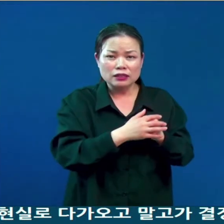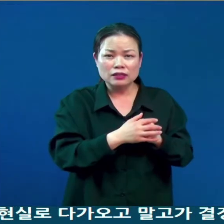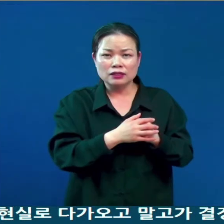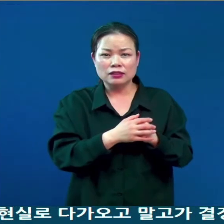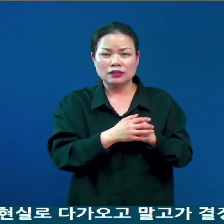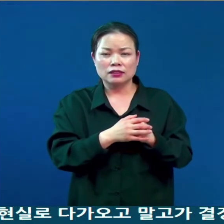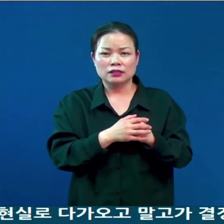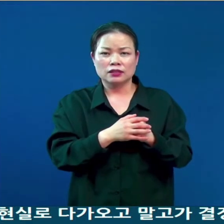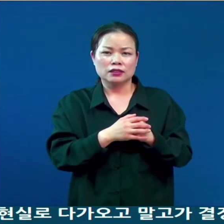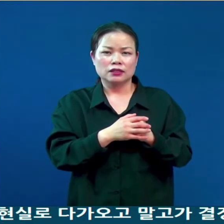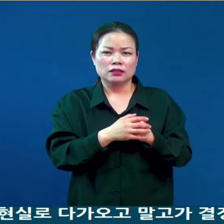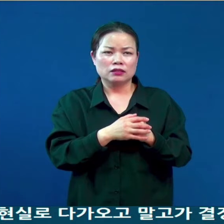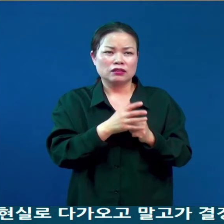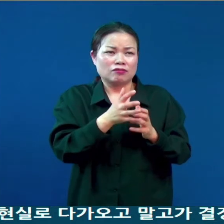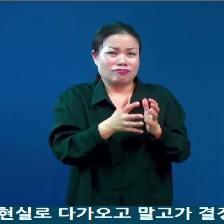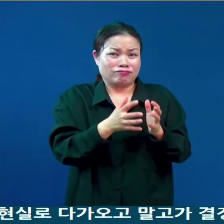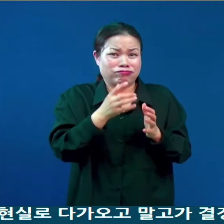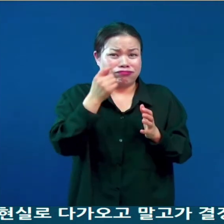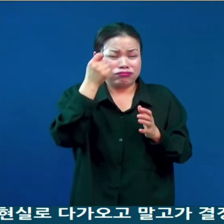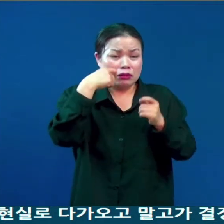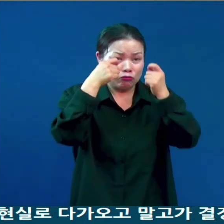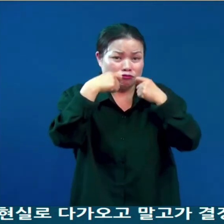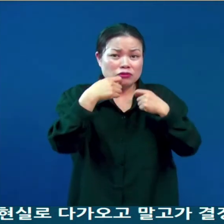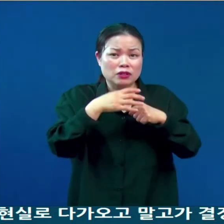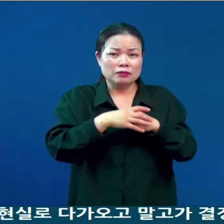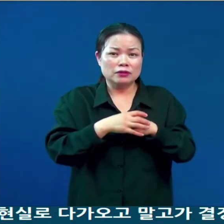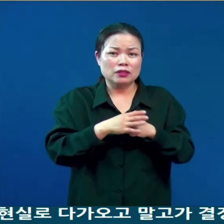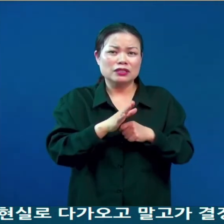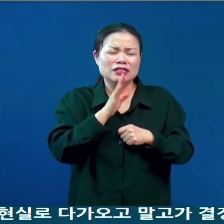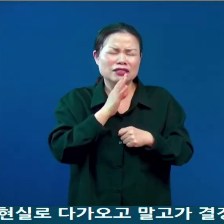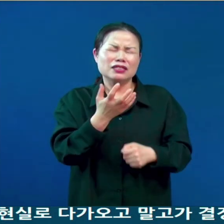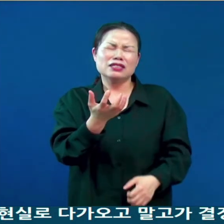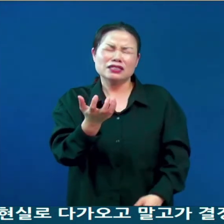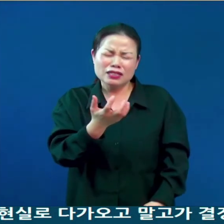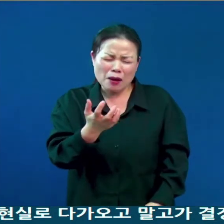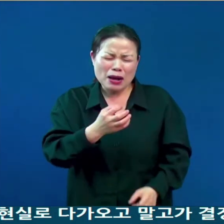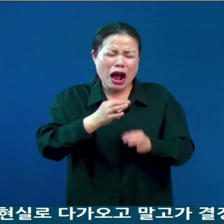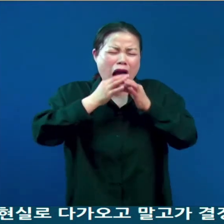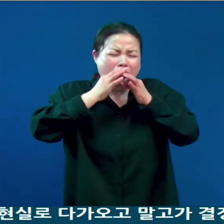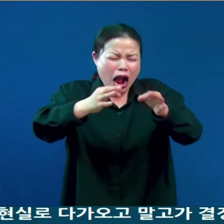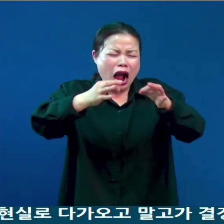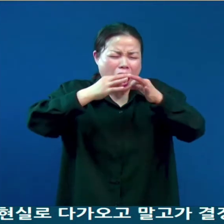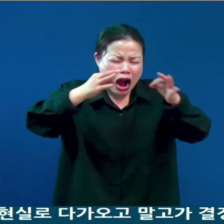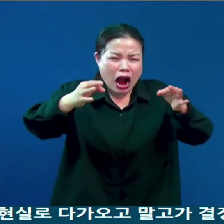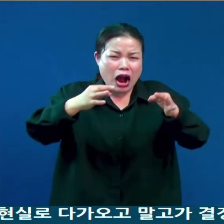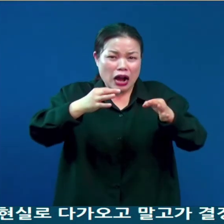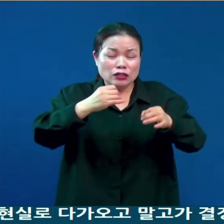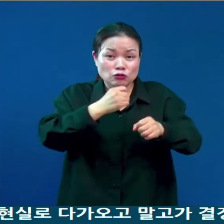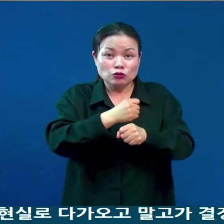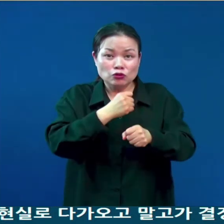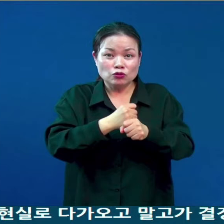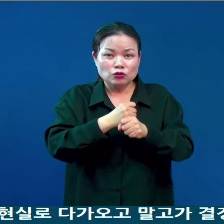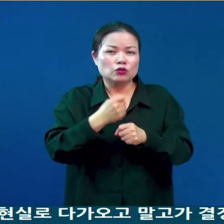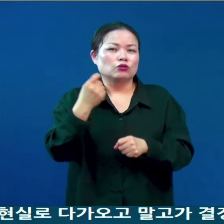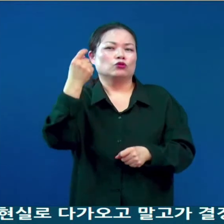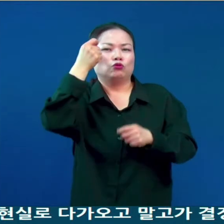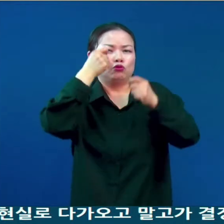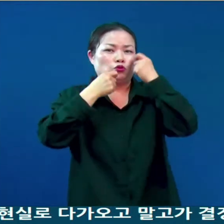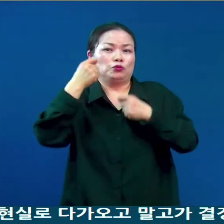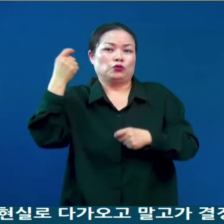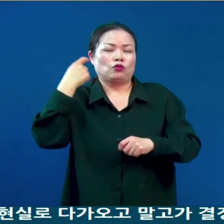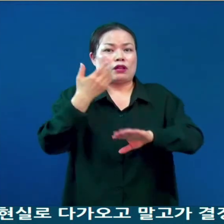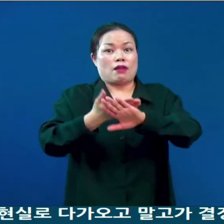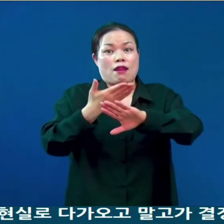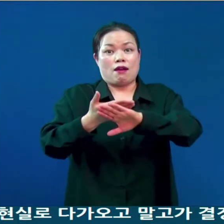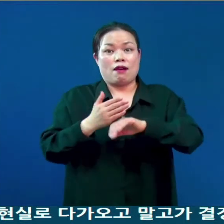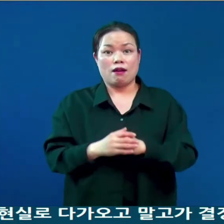그냥 뭐 어설프게 우는 것과 진짜 아파가지고 막 진짜 나중내 하면서 우는 그 울음소리가